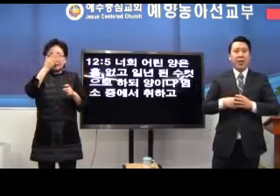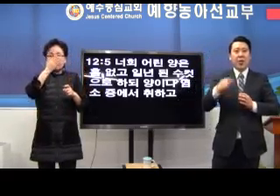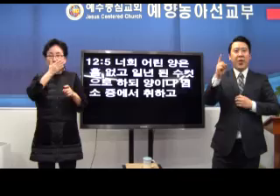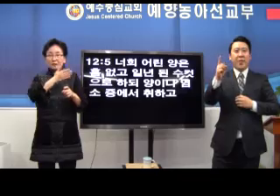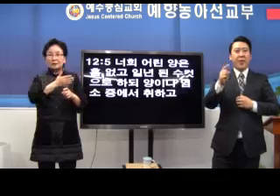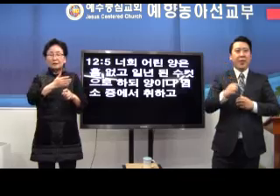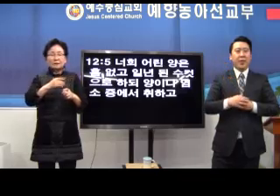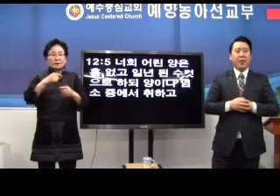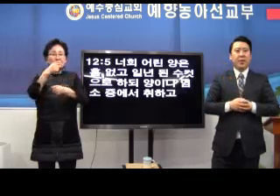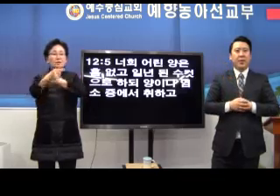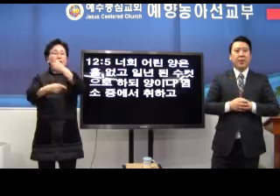1년 된